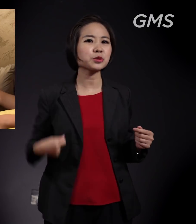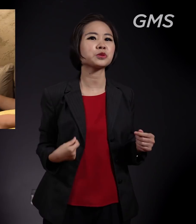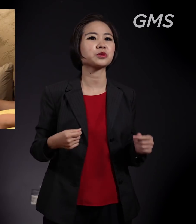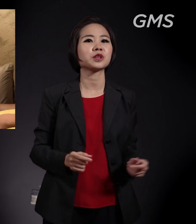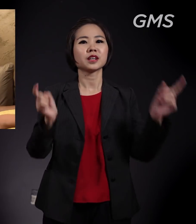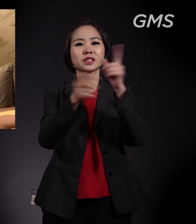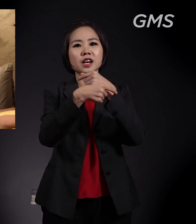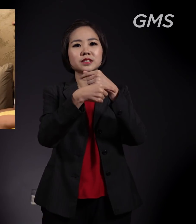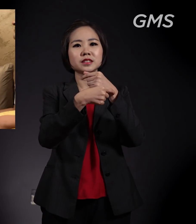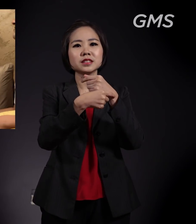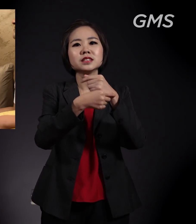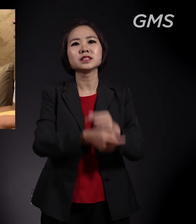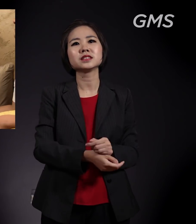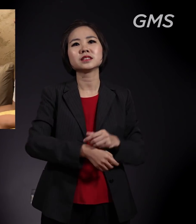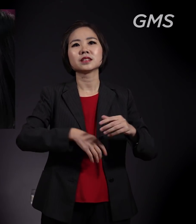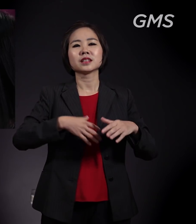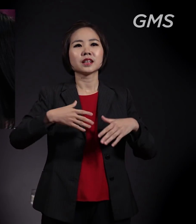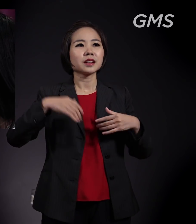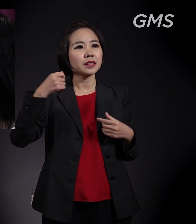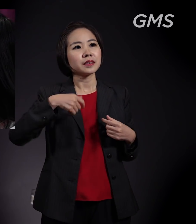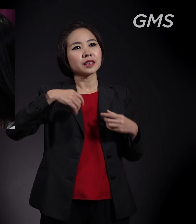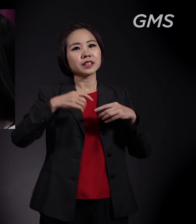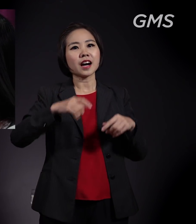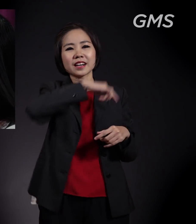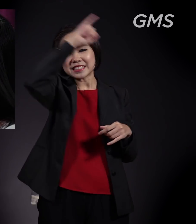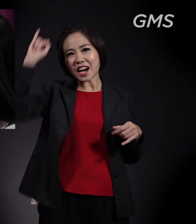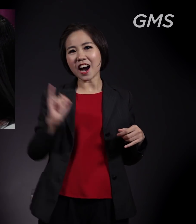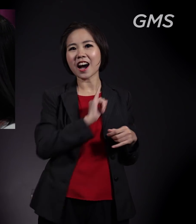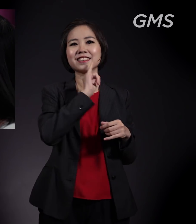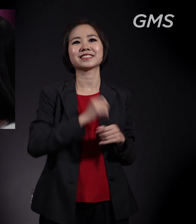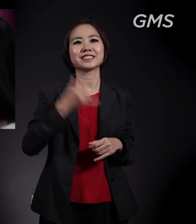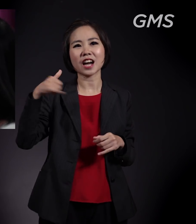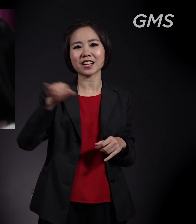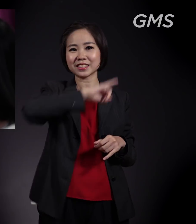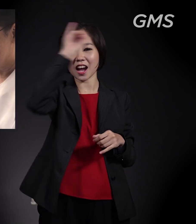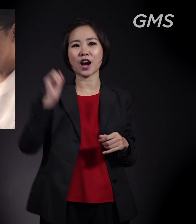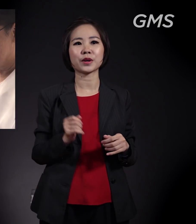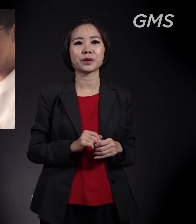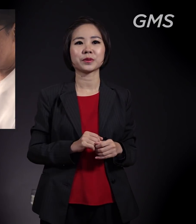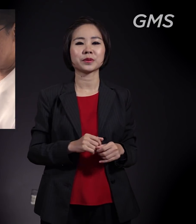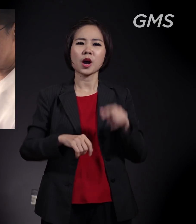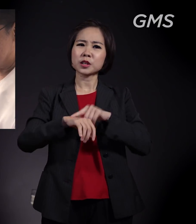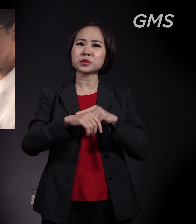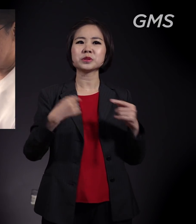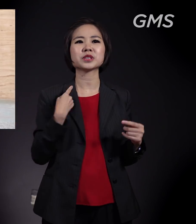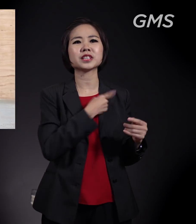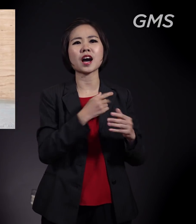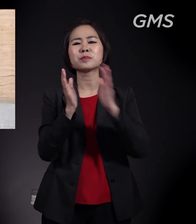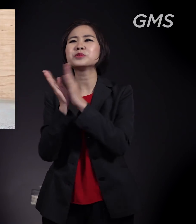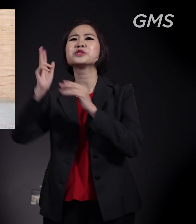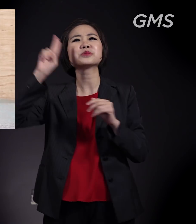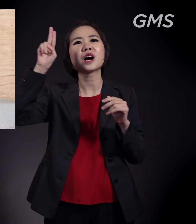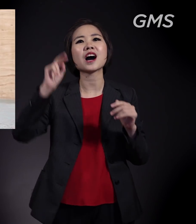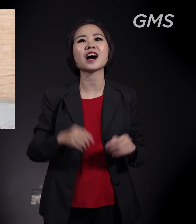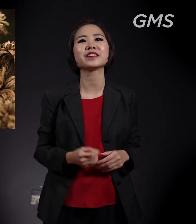pengalaman yang indah. Waktu kita memuji Tuhan, seluruh kerajaan itu berdiri